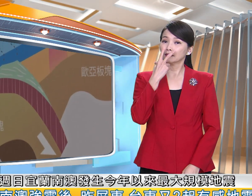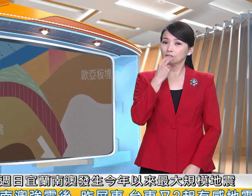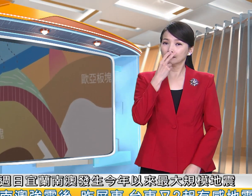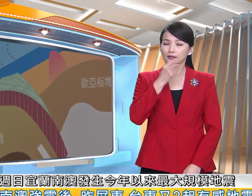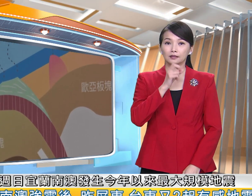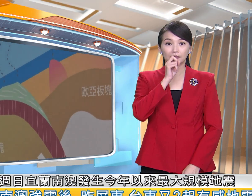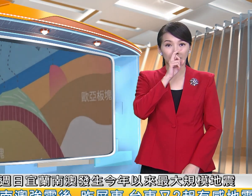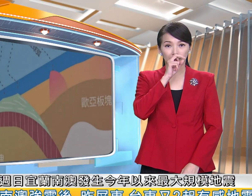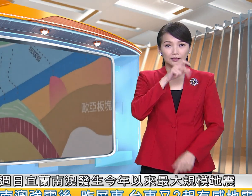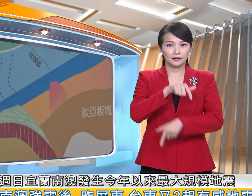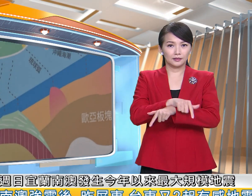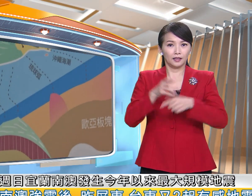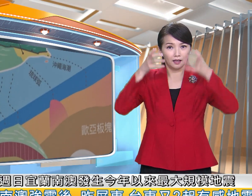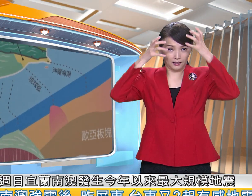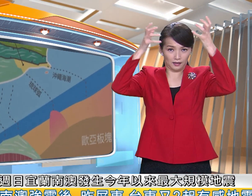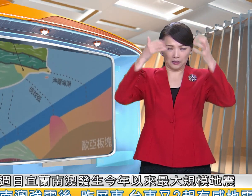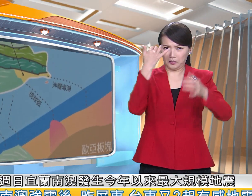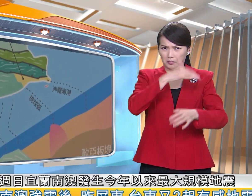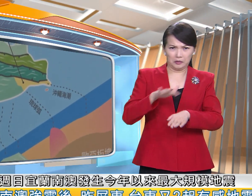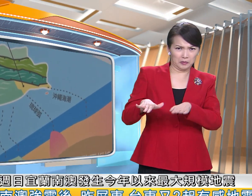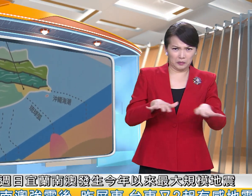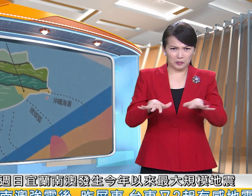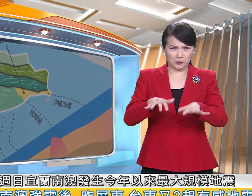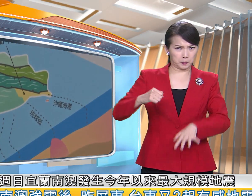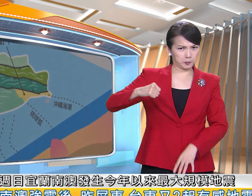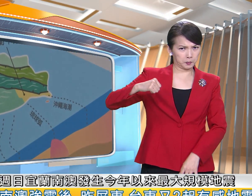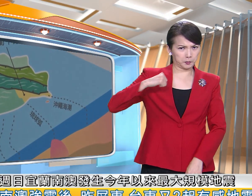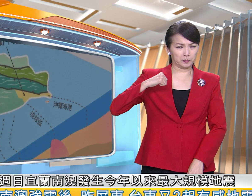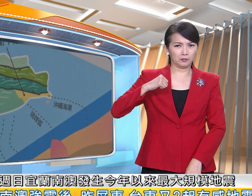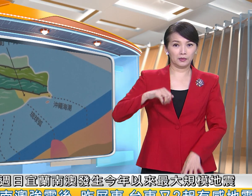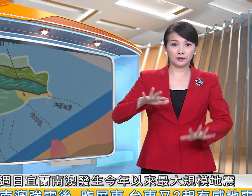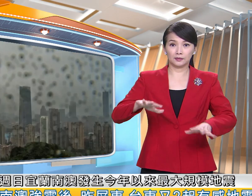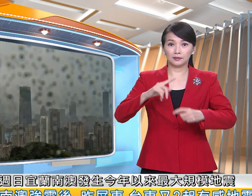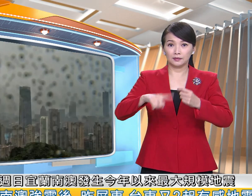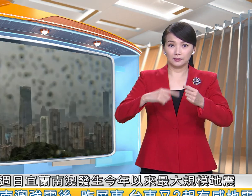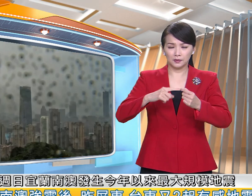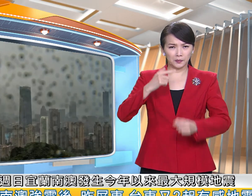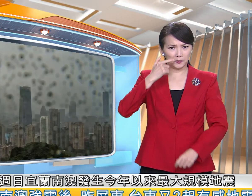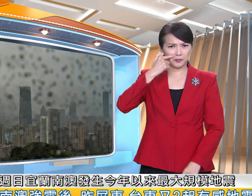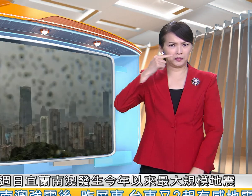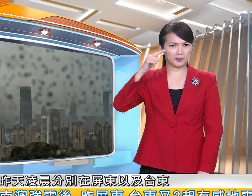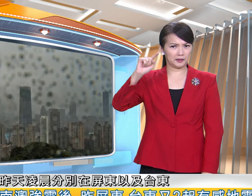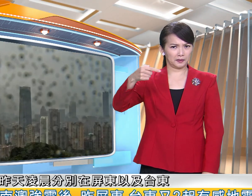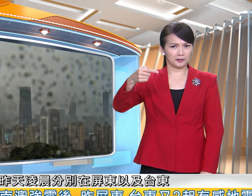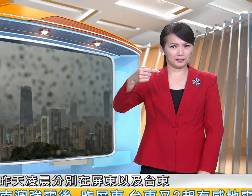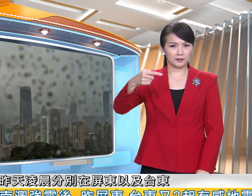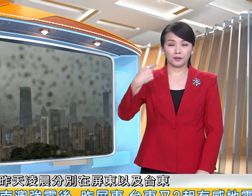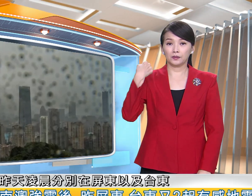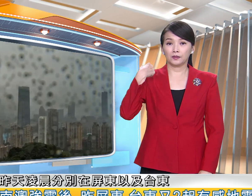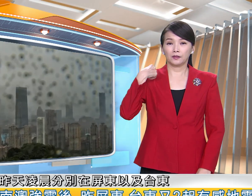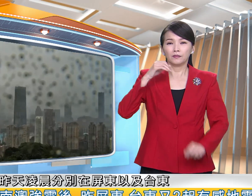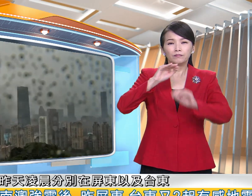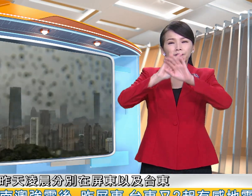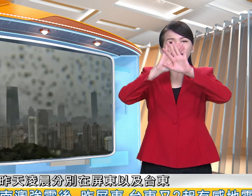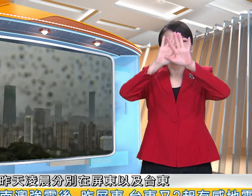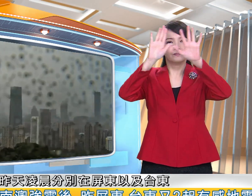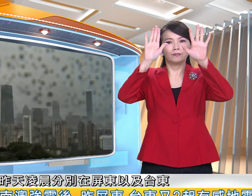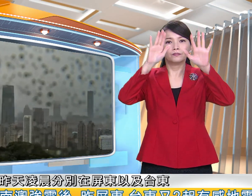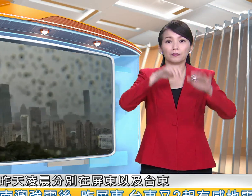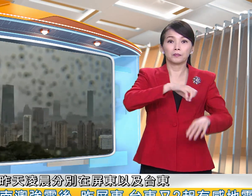周日，宜兰南澳发生了今年以来最大规模地震，昨天凌晨分别在屏东